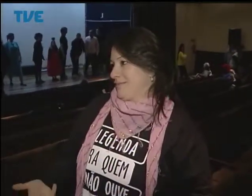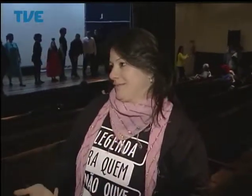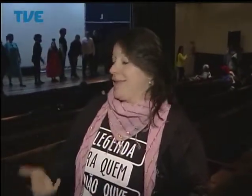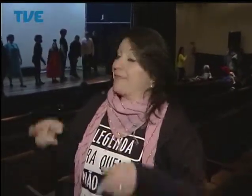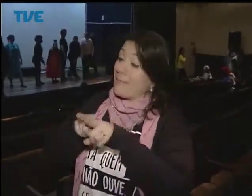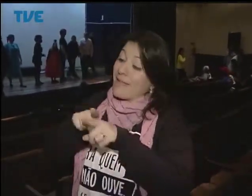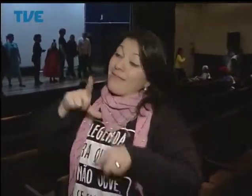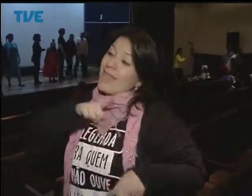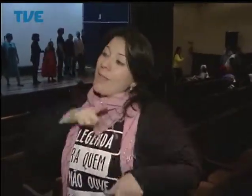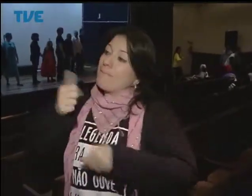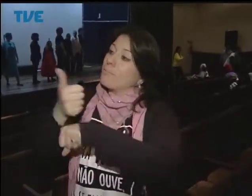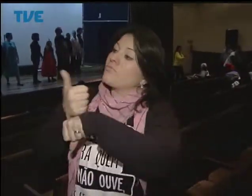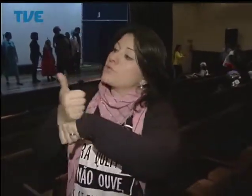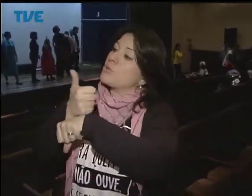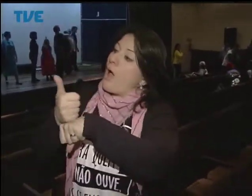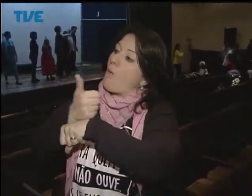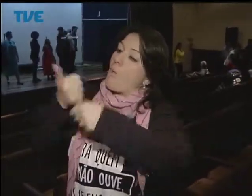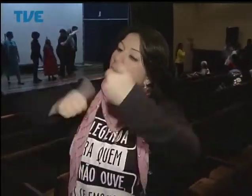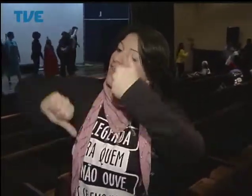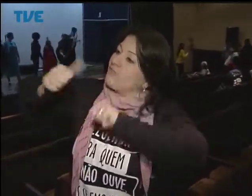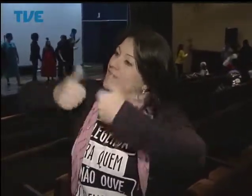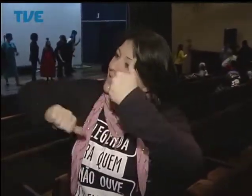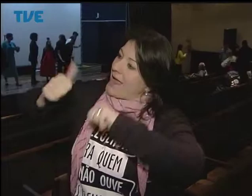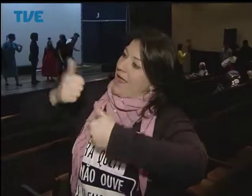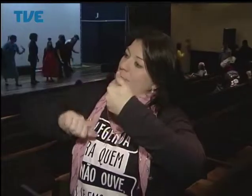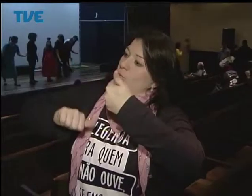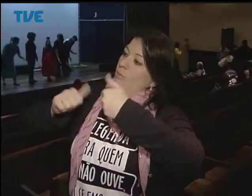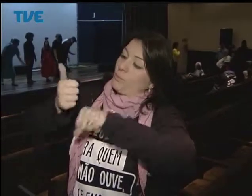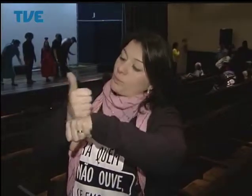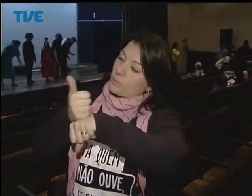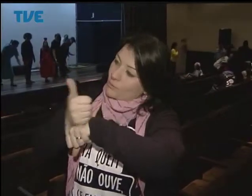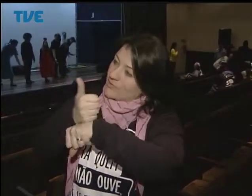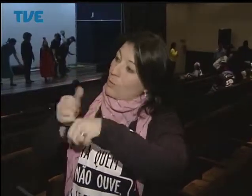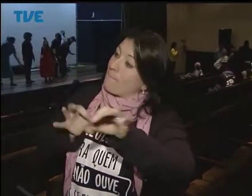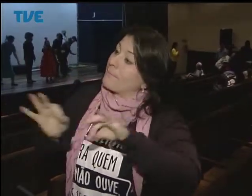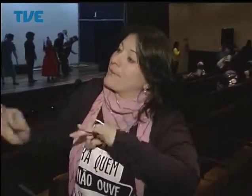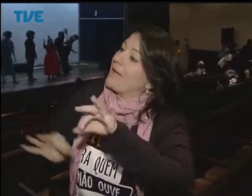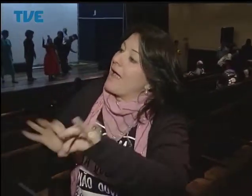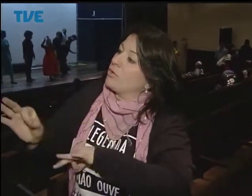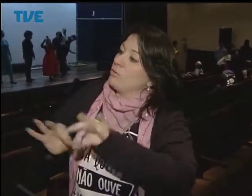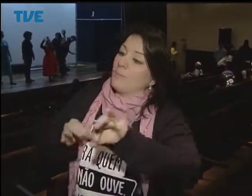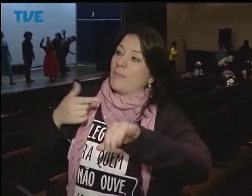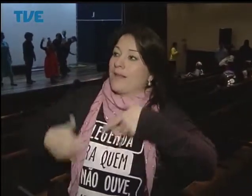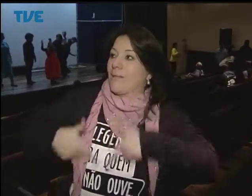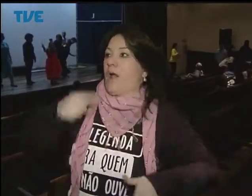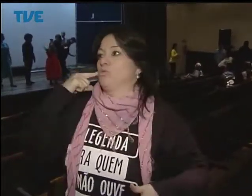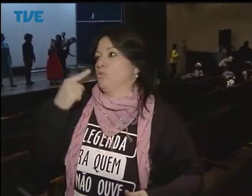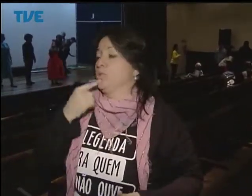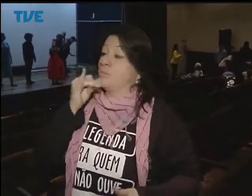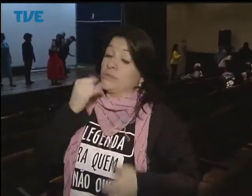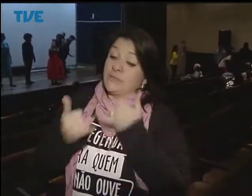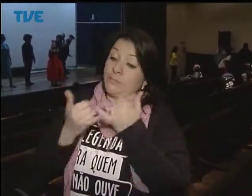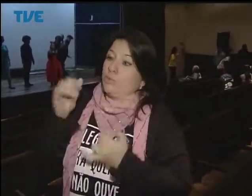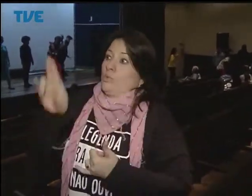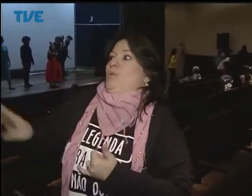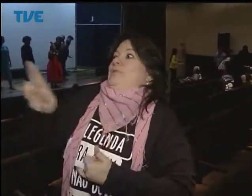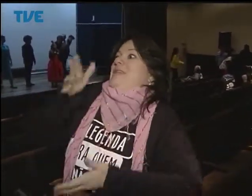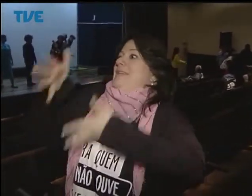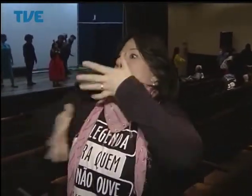língua. E também tem profissionais qualificados, profissionais que já estão preparados para trabalhar com surdos, né?